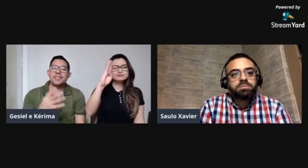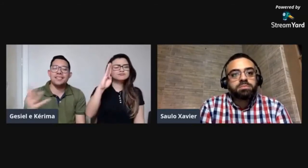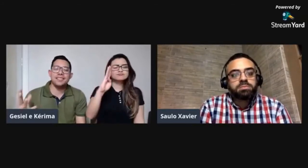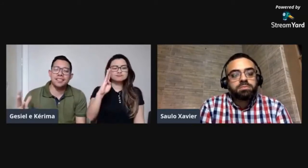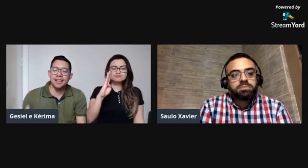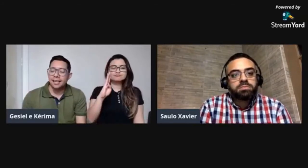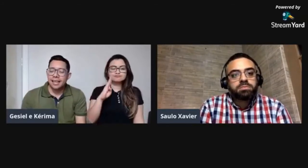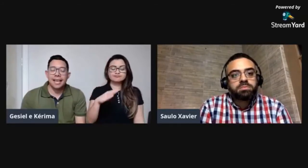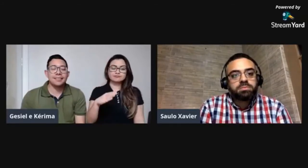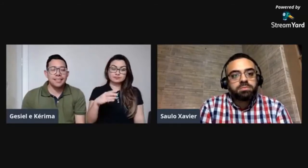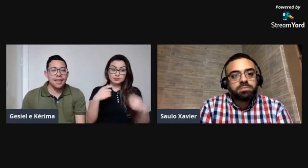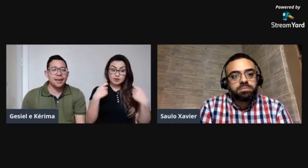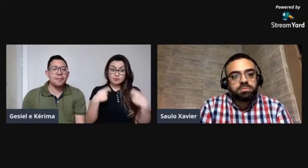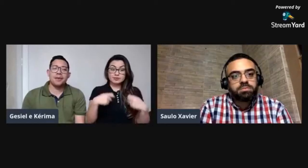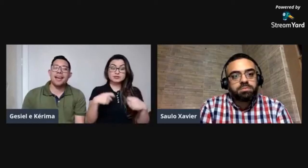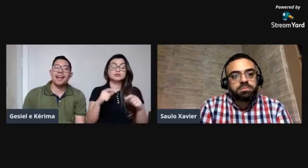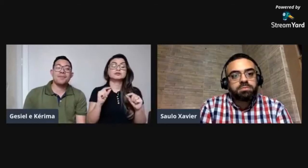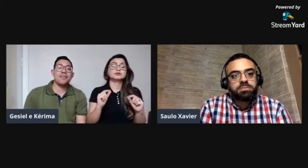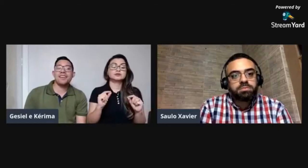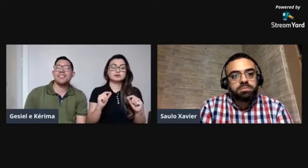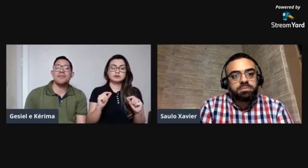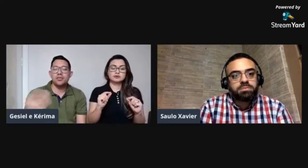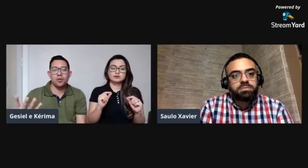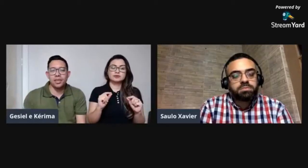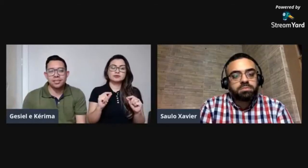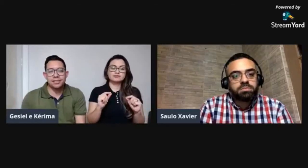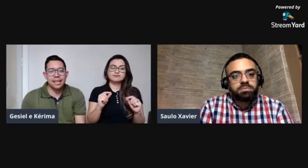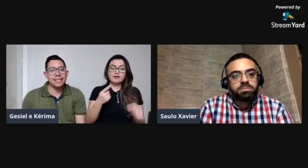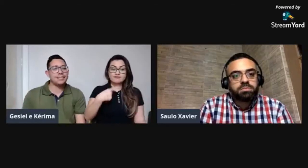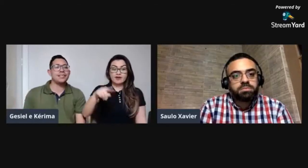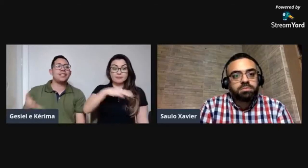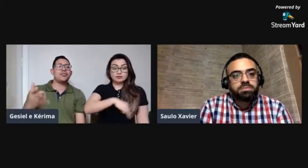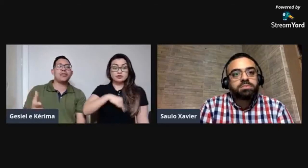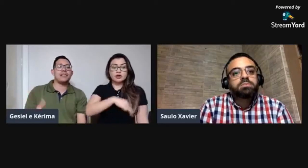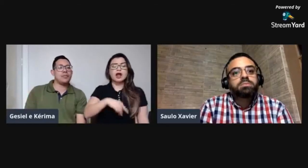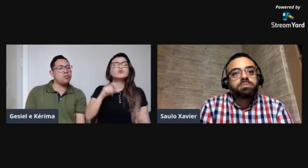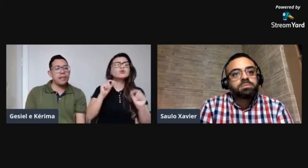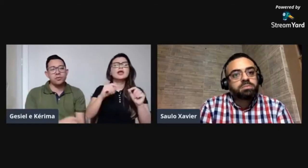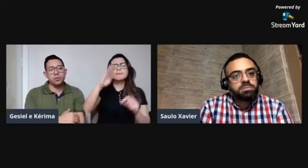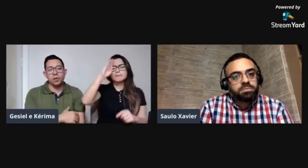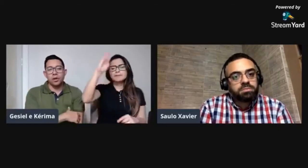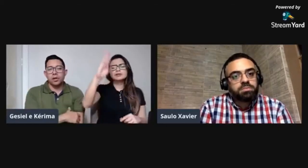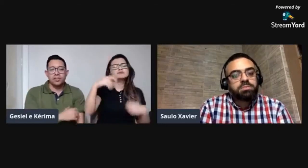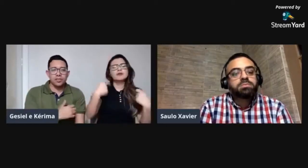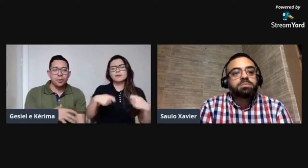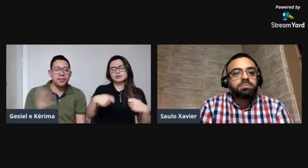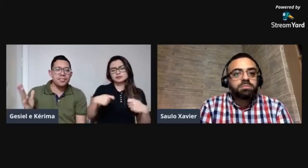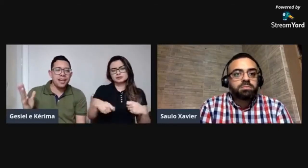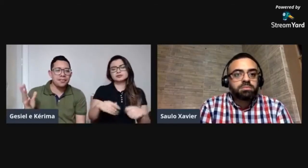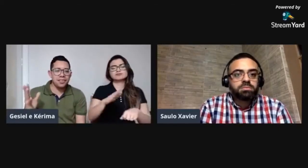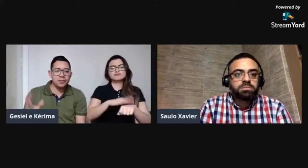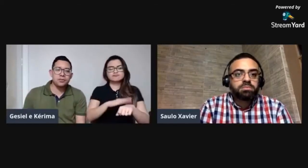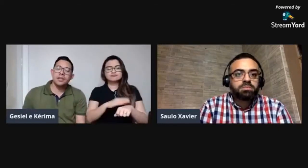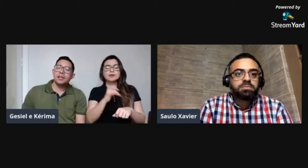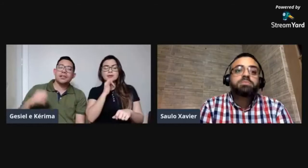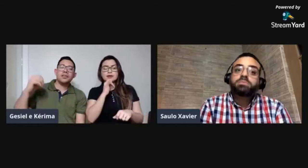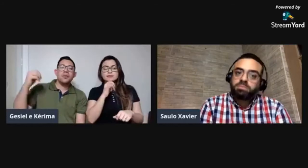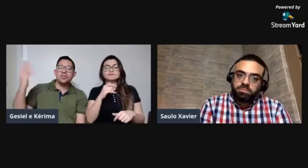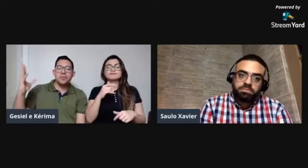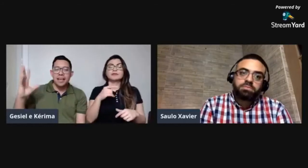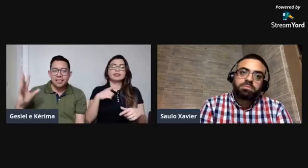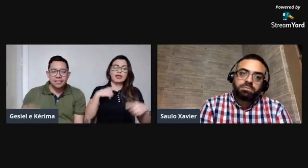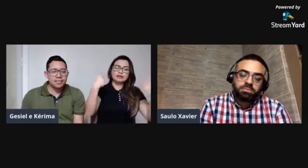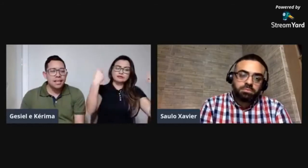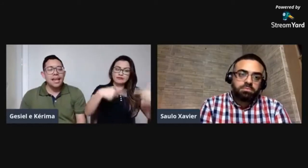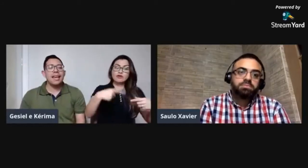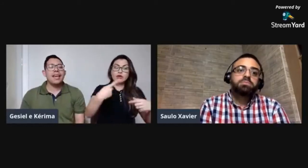a gente precisa ter para fazer missões, né, tanto aqui no Brasil, mesmo com os inúmeros desafios, tanto em